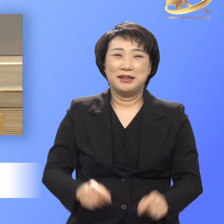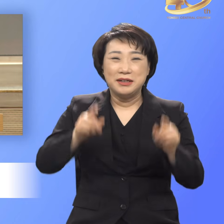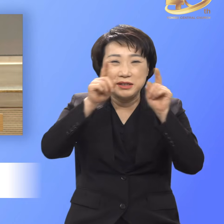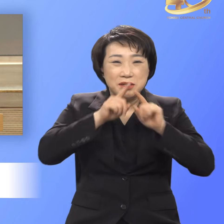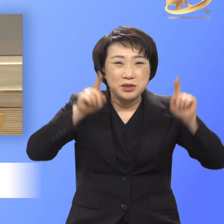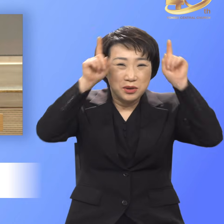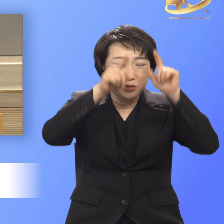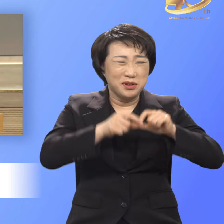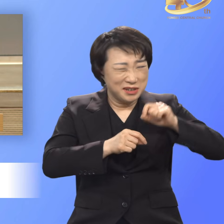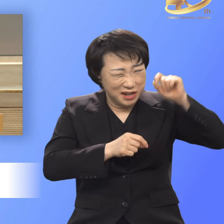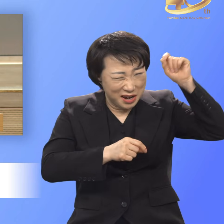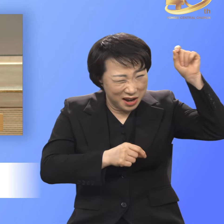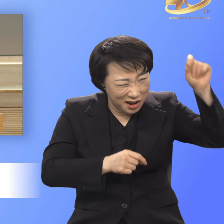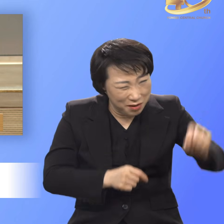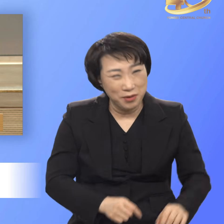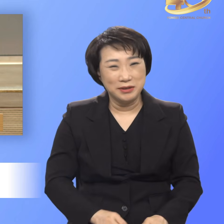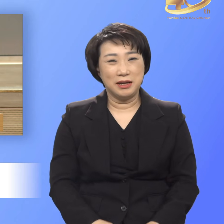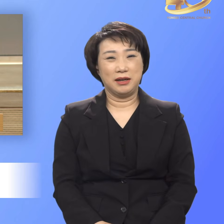지옥도 영원해.